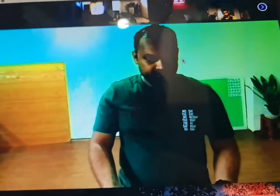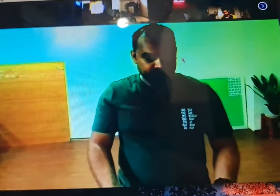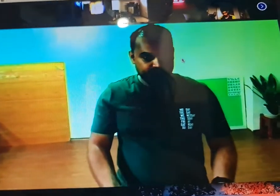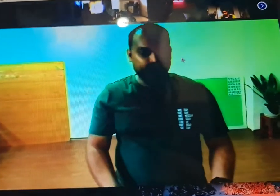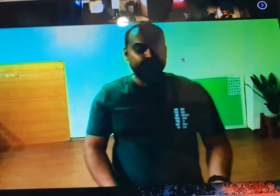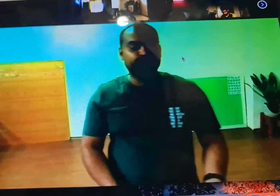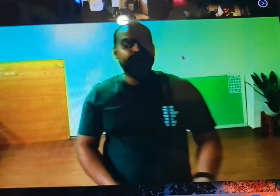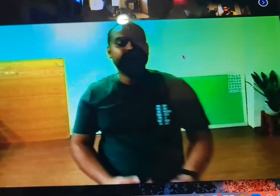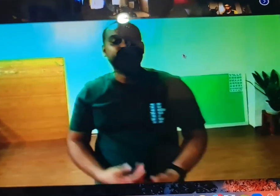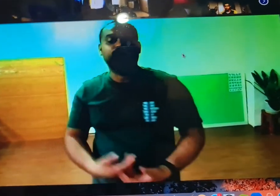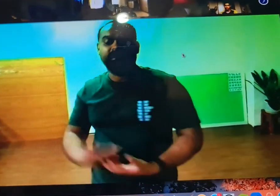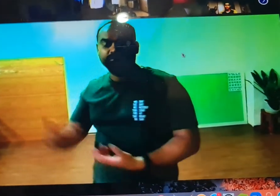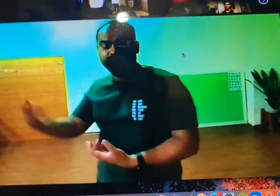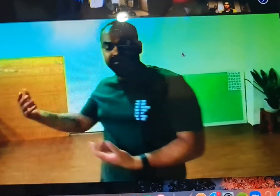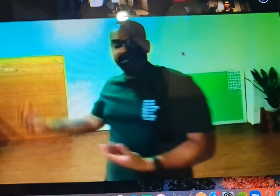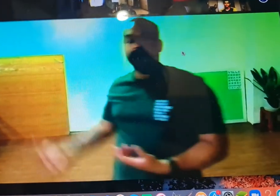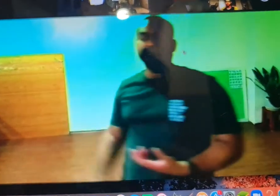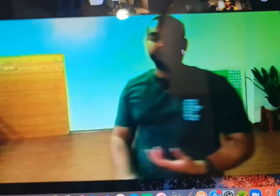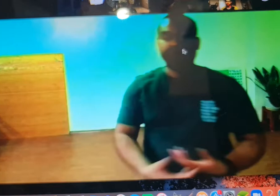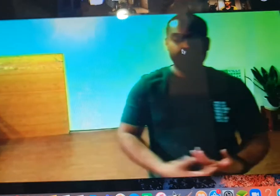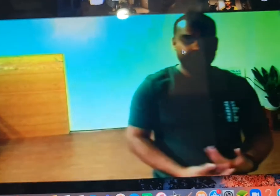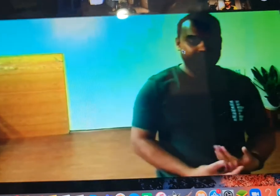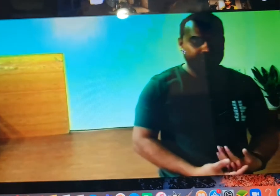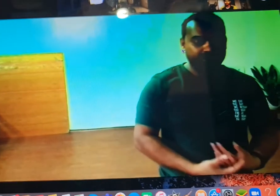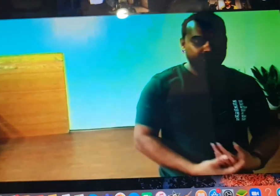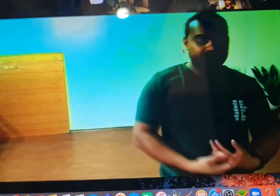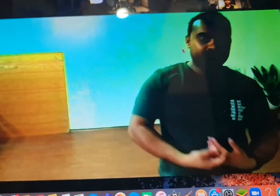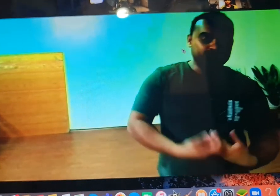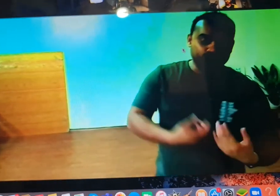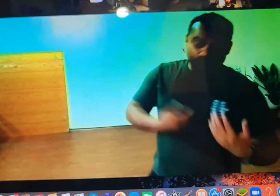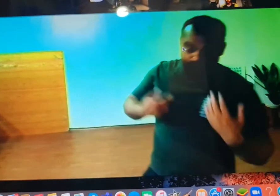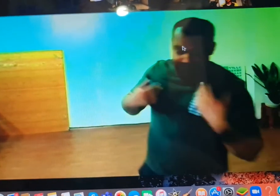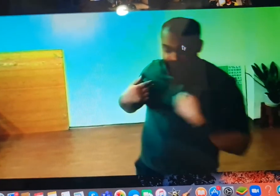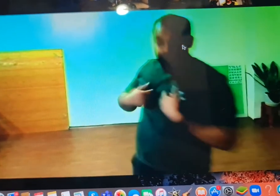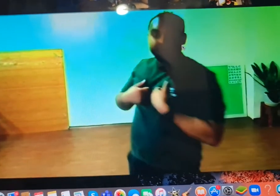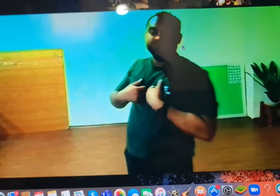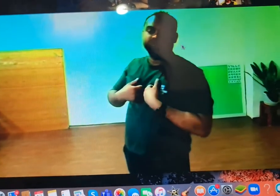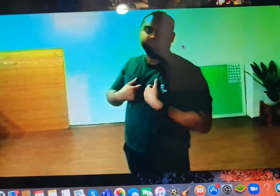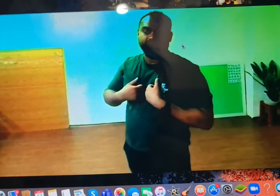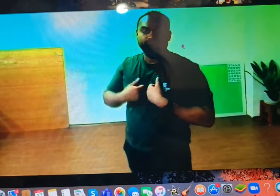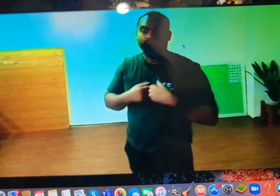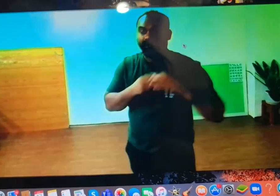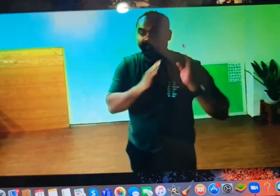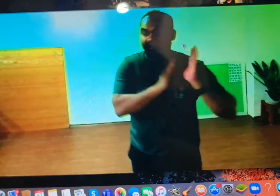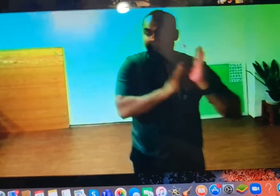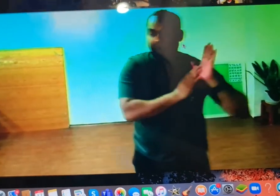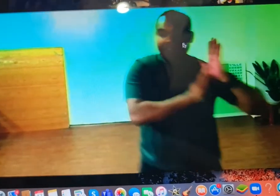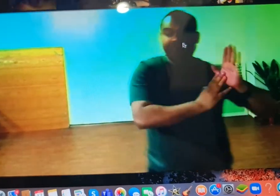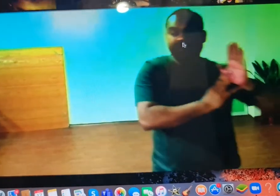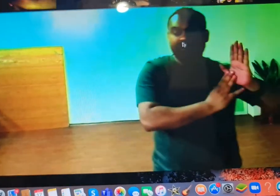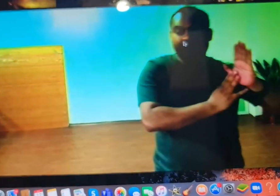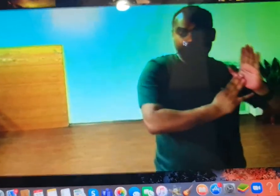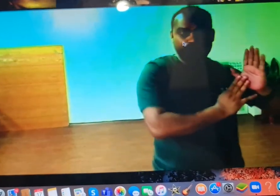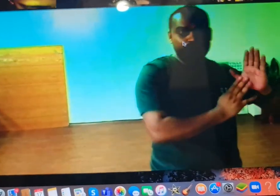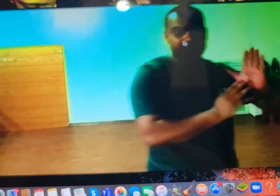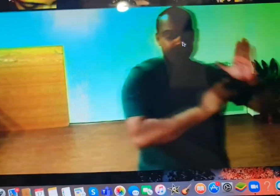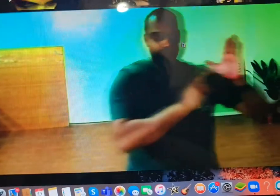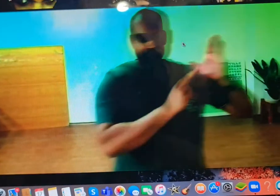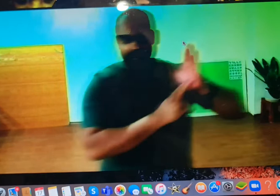तो गुरुओं ने जो आयुर्वेदिक पद्धति होती है जो उनको चाहिए था, तो अगेन यहां पे देखना है आपको, जो